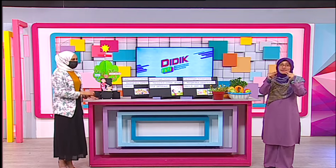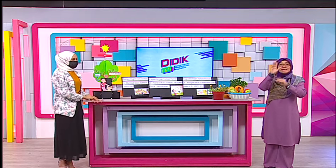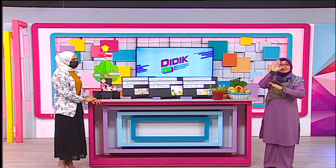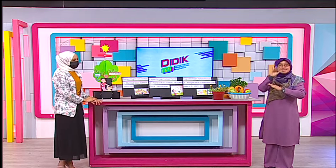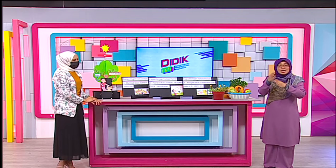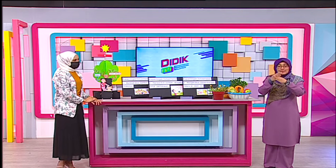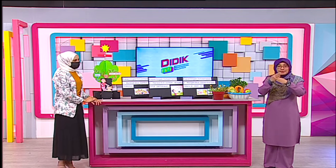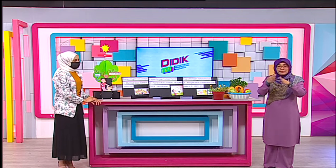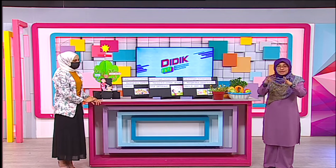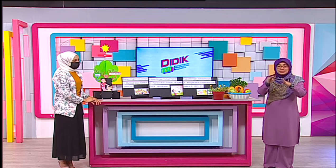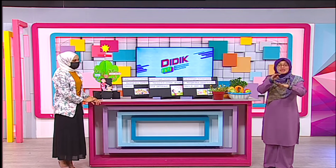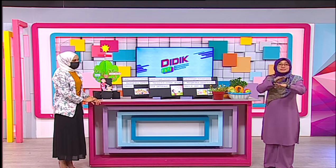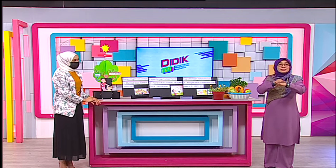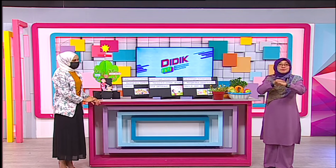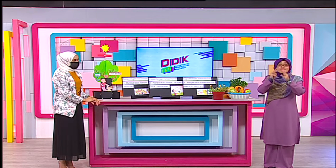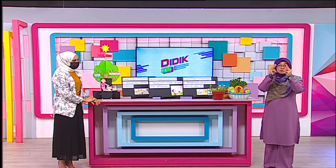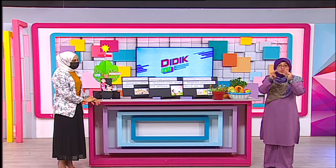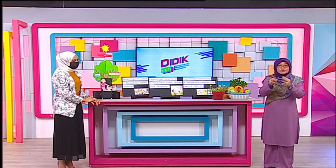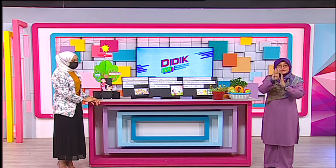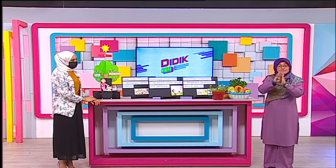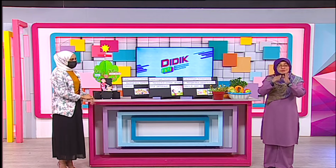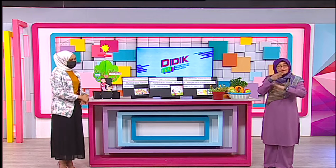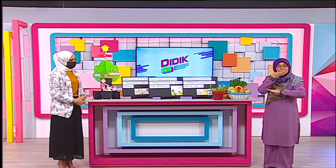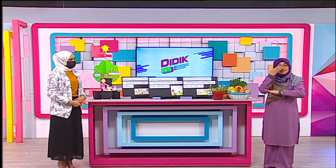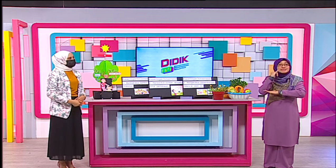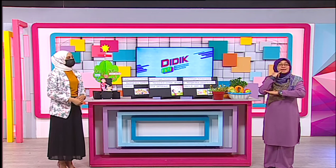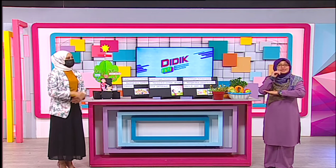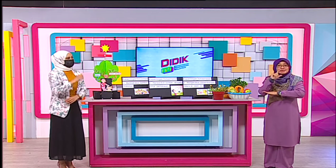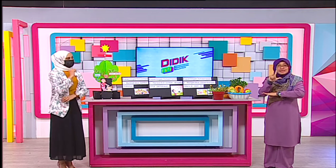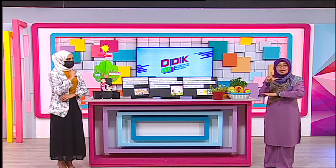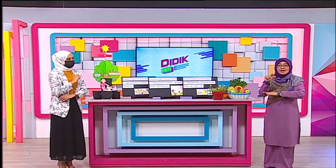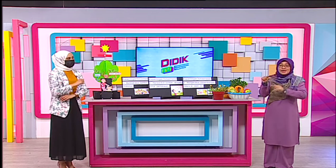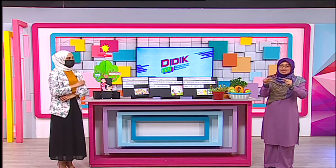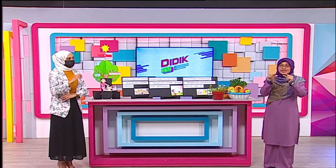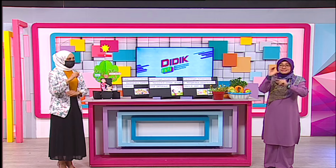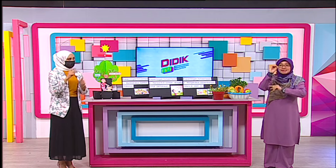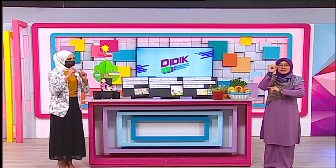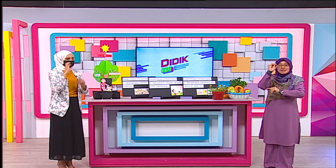Jazz yang bebas semacam manusia bernafas yelah guess